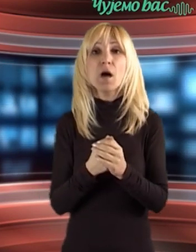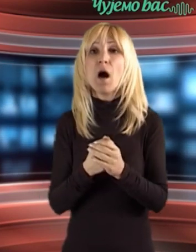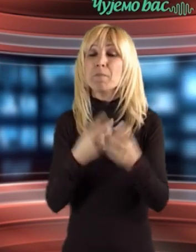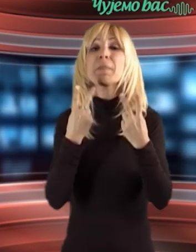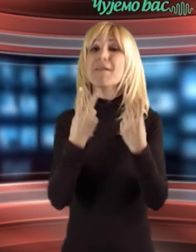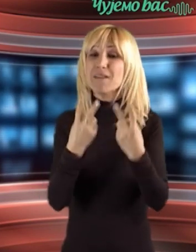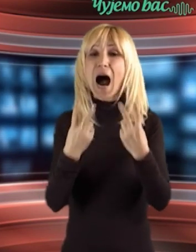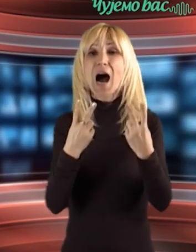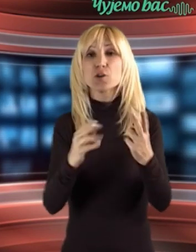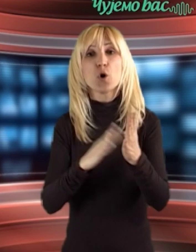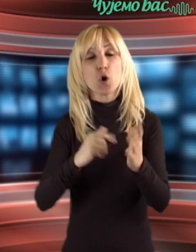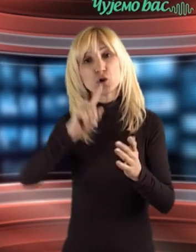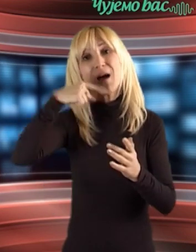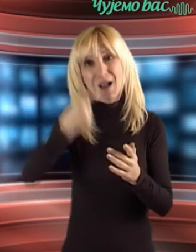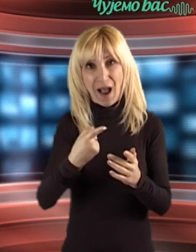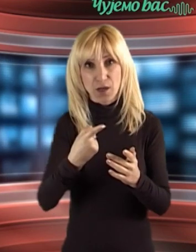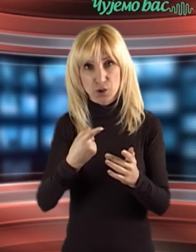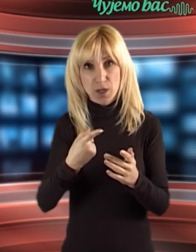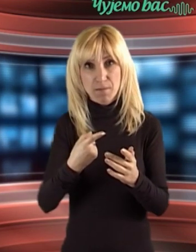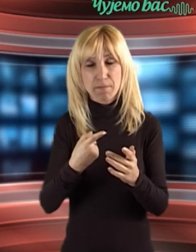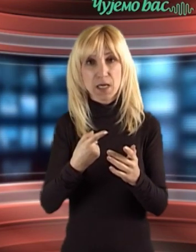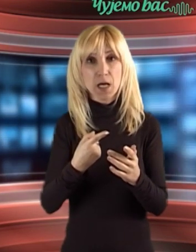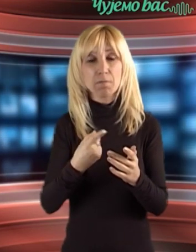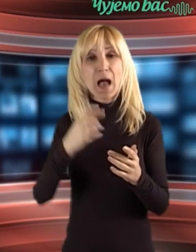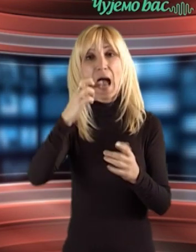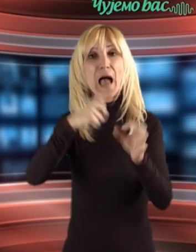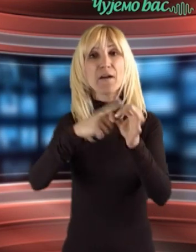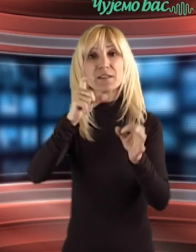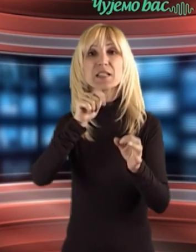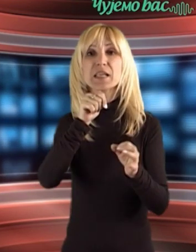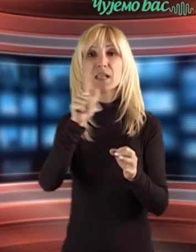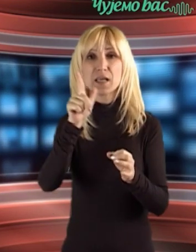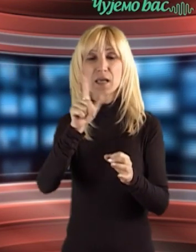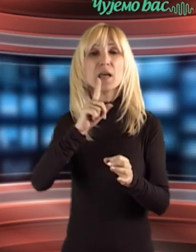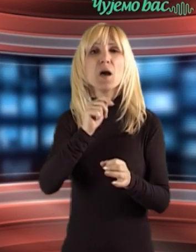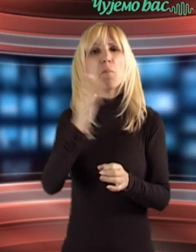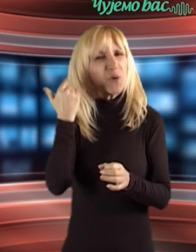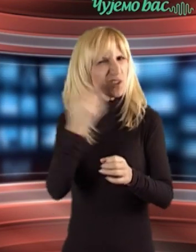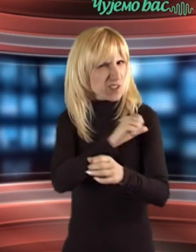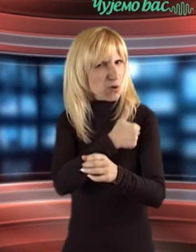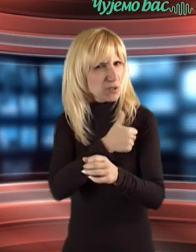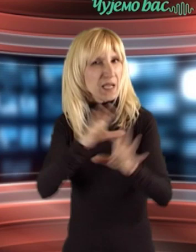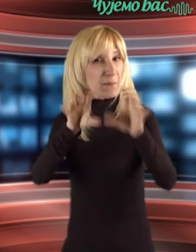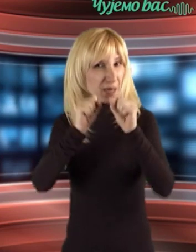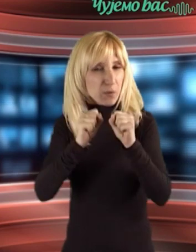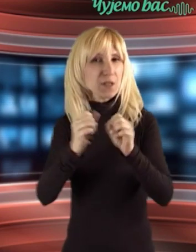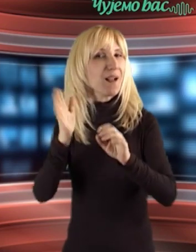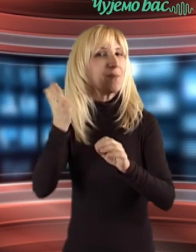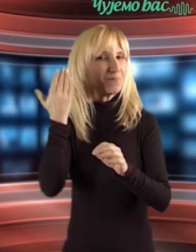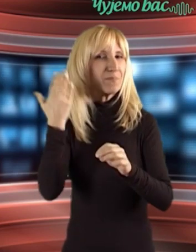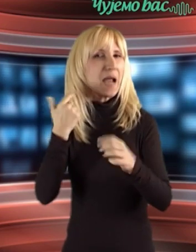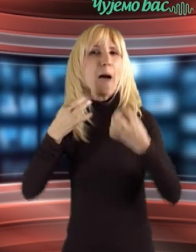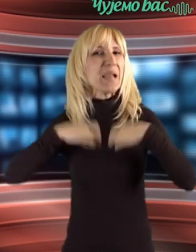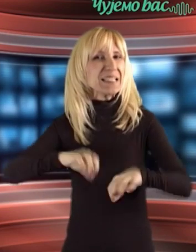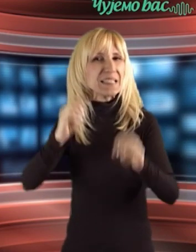što je još važno da kažem je da je EFSLI prošle godine prepoznao, zaista tadašnja predsednica Marinela